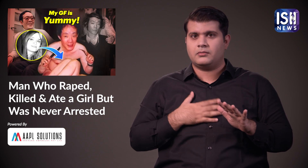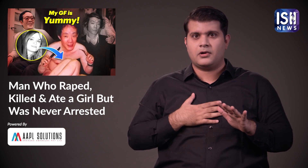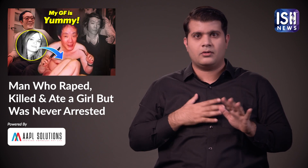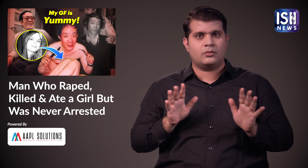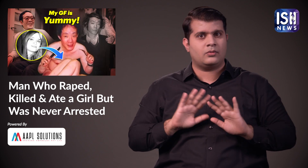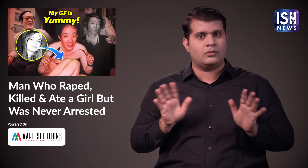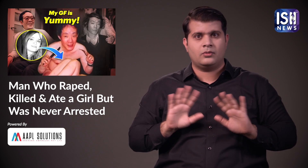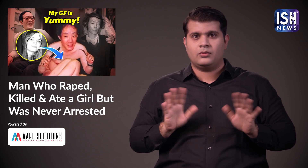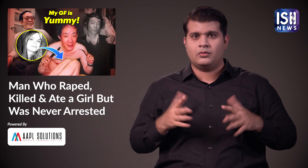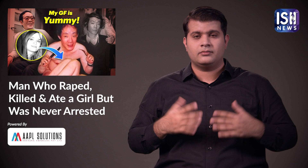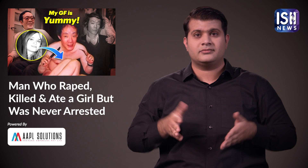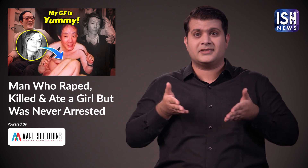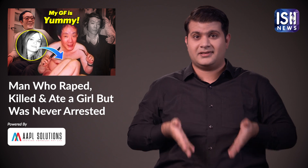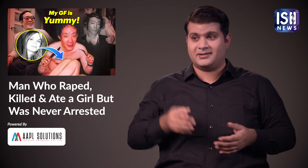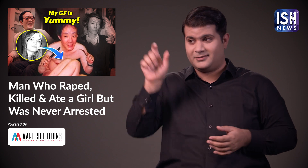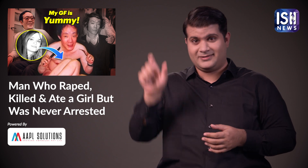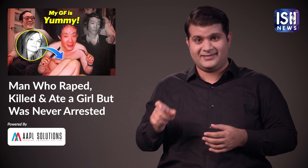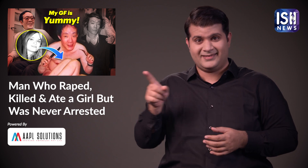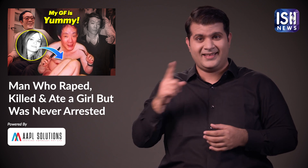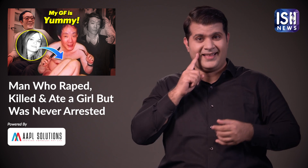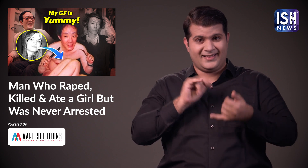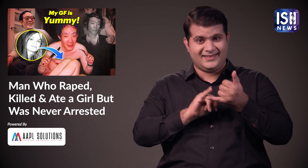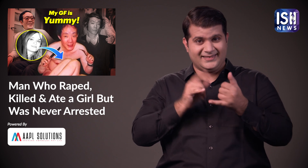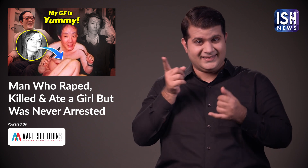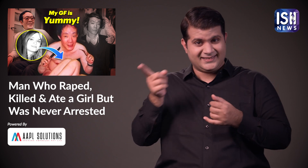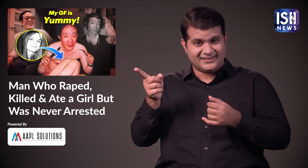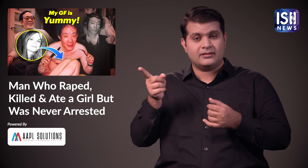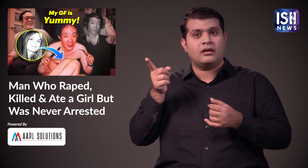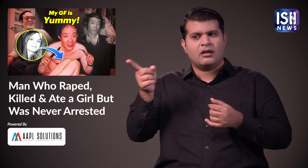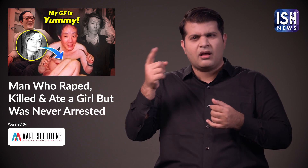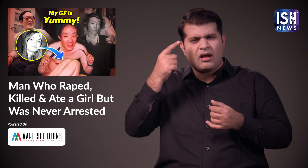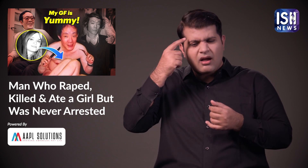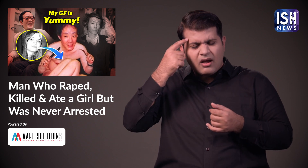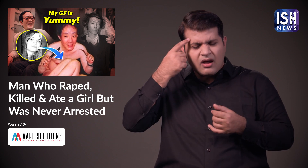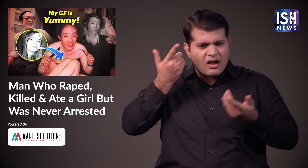भगवान, सगावा को कैसे नरभक्षण का जुनून सवार होने लगा?